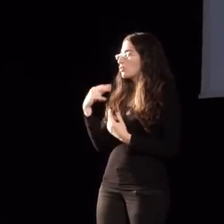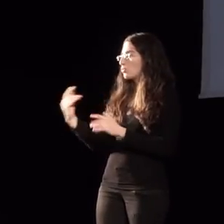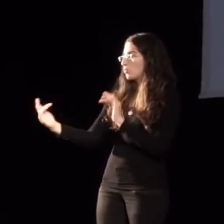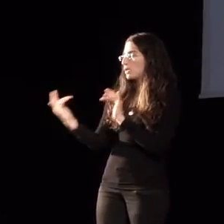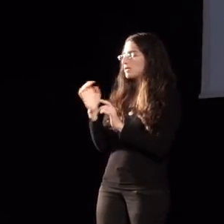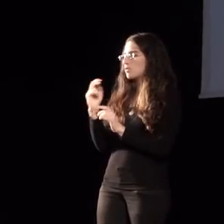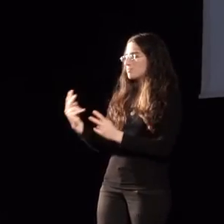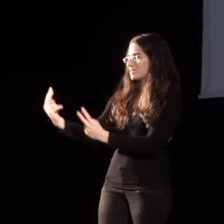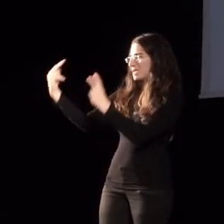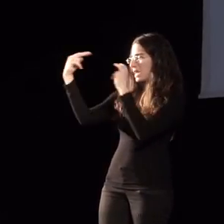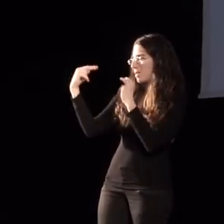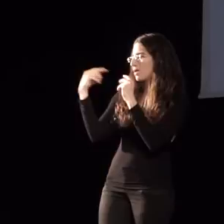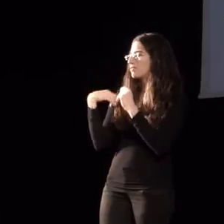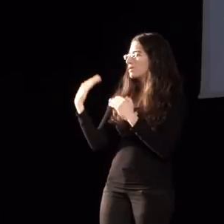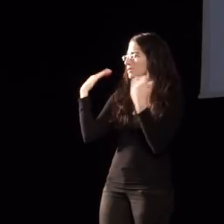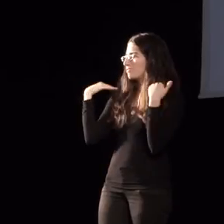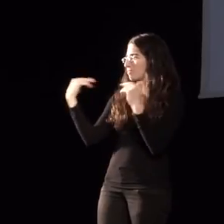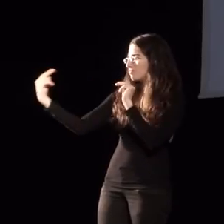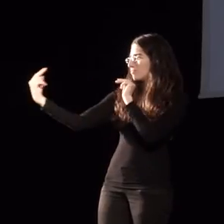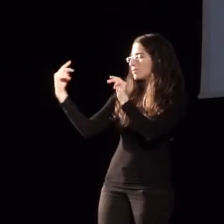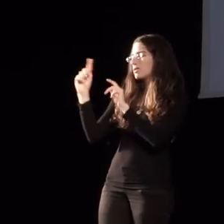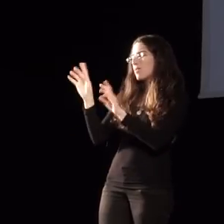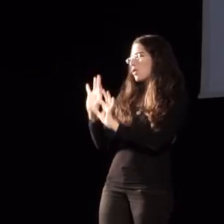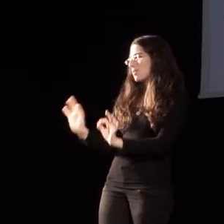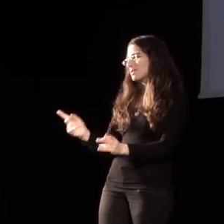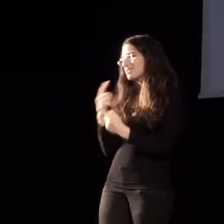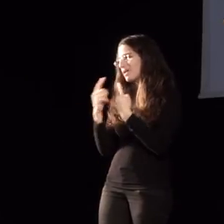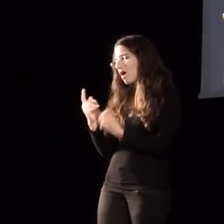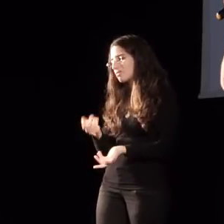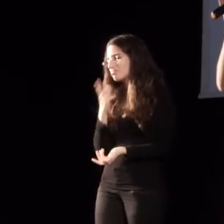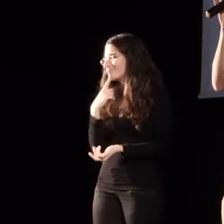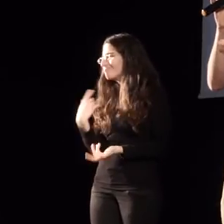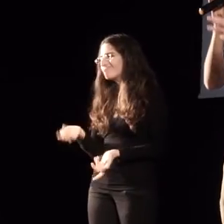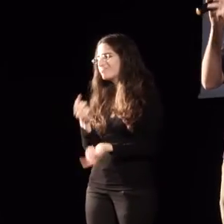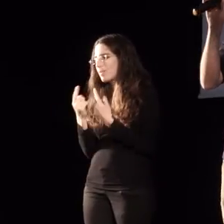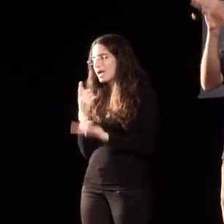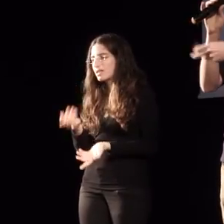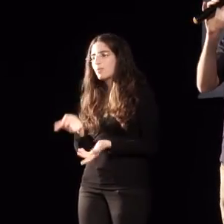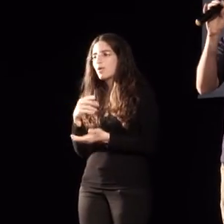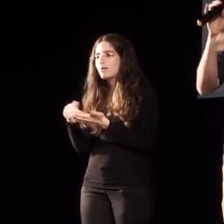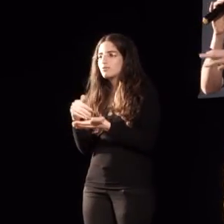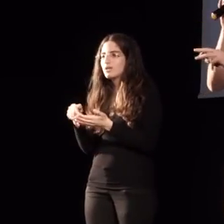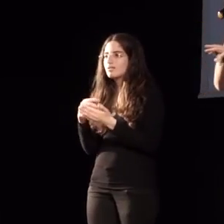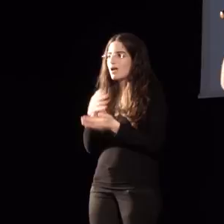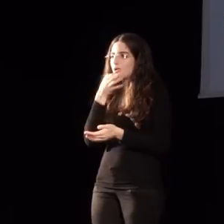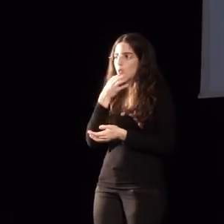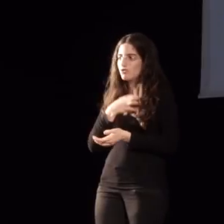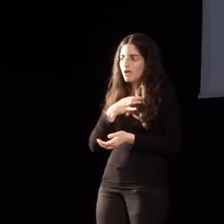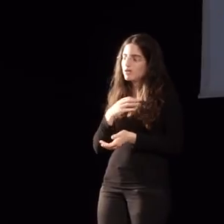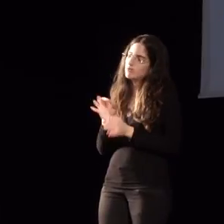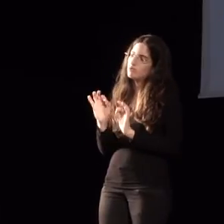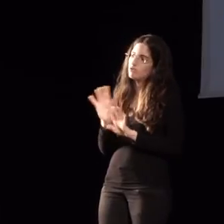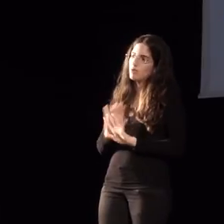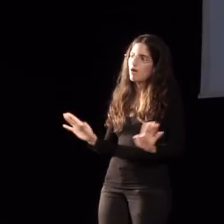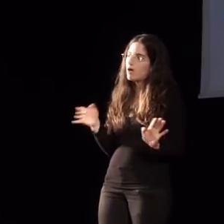לא הסתכלו עליי, הכתפיים שהם לא הגבילו אליי, הם לא היו בשיחה. לא היה שום טעם לדבר איתם, לא היה שום טעם להמשיך את הספיץ', לא היה שום טעם לשום דבר.